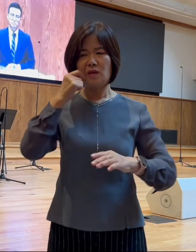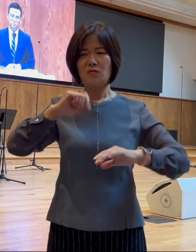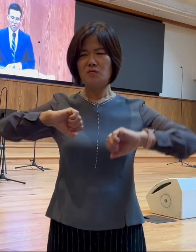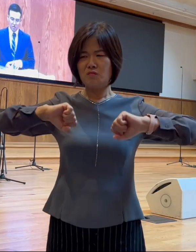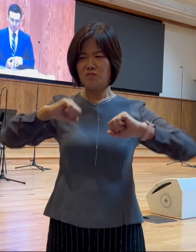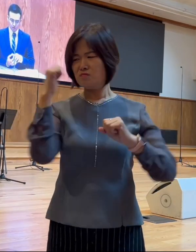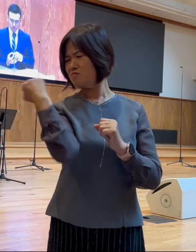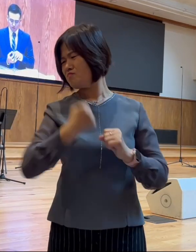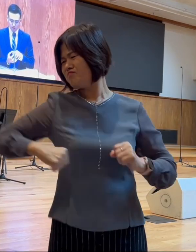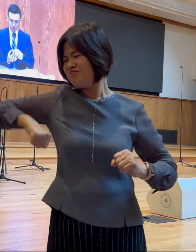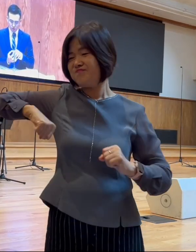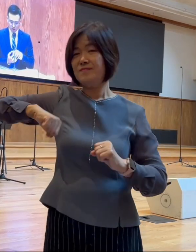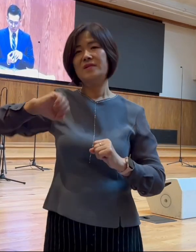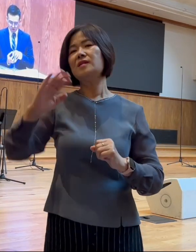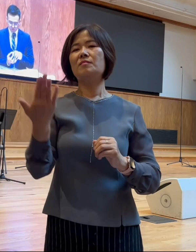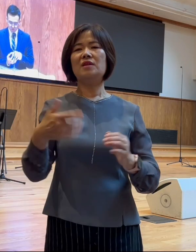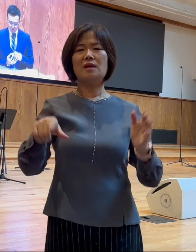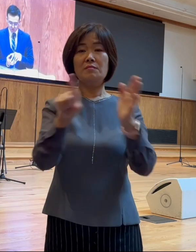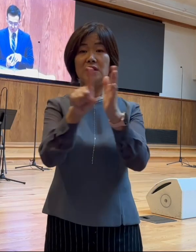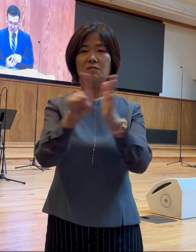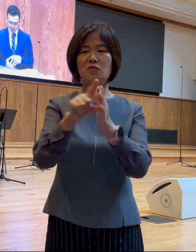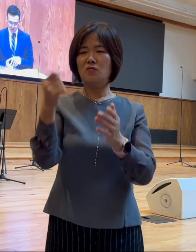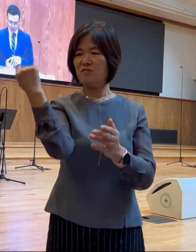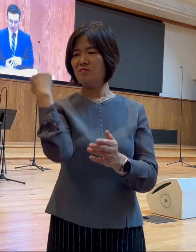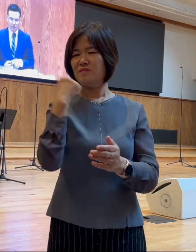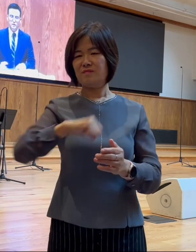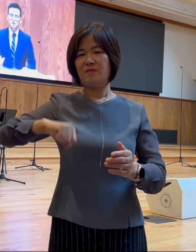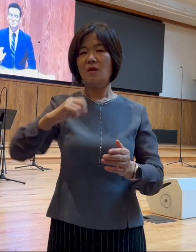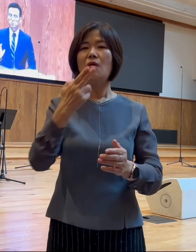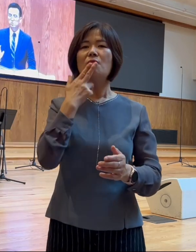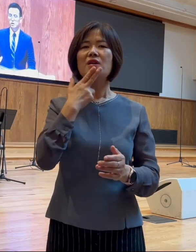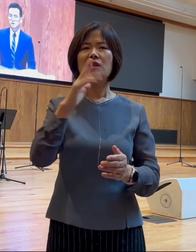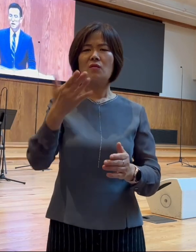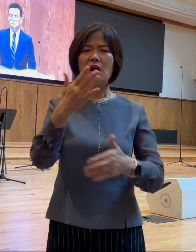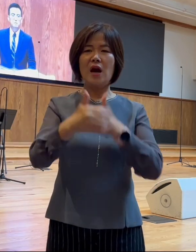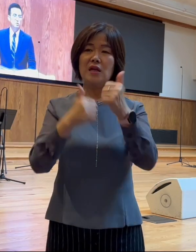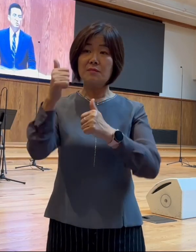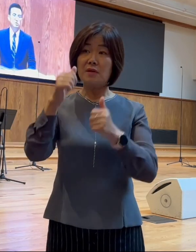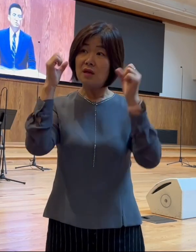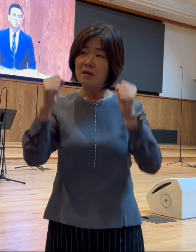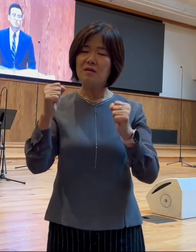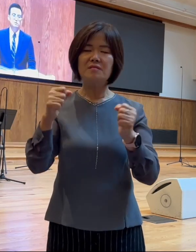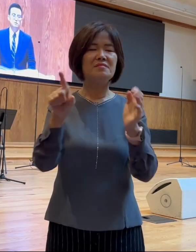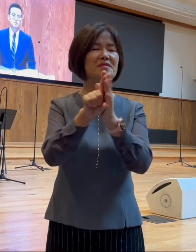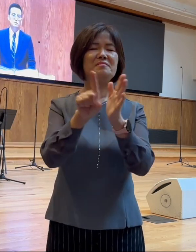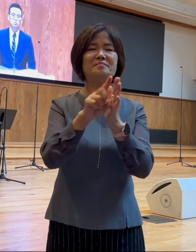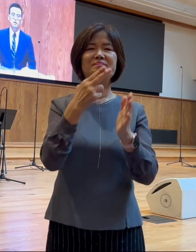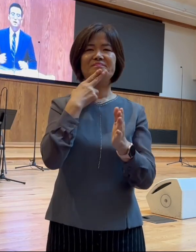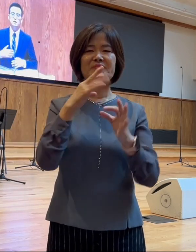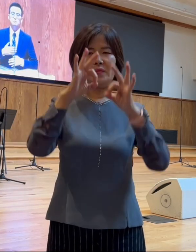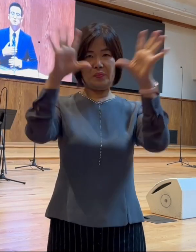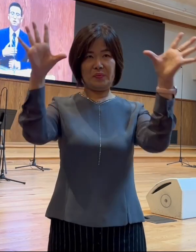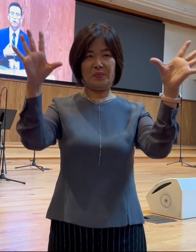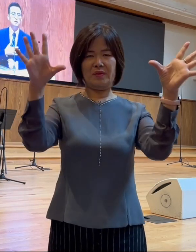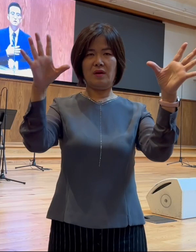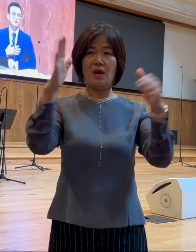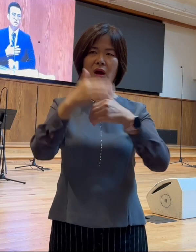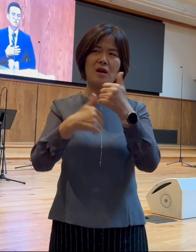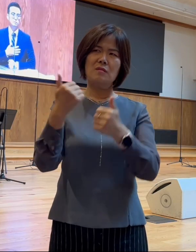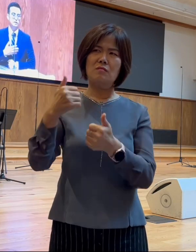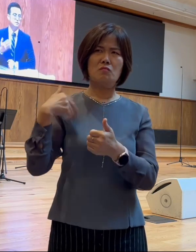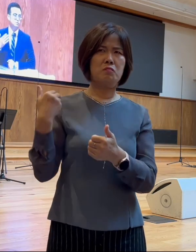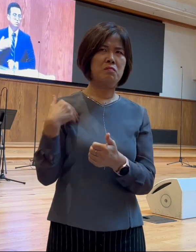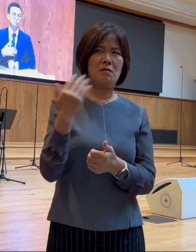나중에는 이 신뢰의 파트도 떨어져서 어디까지 가냐면 하나님의 존재가 잘 안 믿어져요. 소위 하나님이 잘 와닿지가